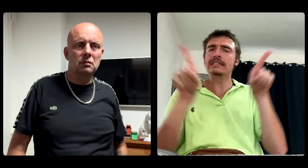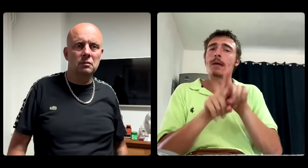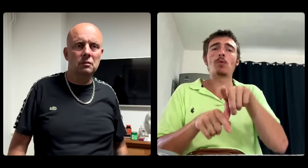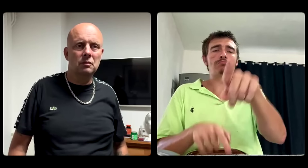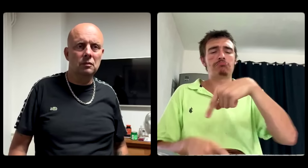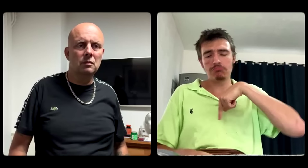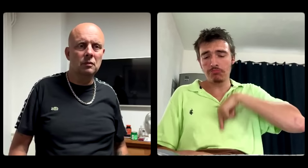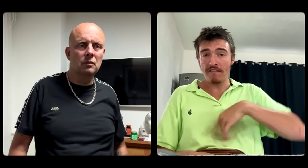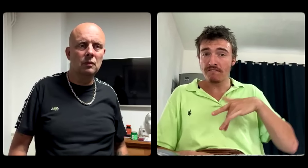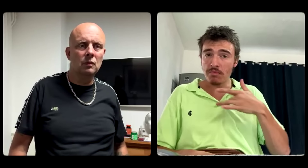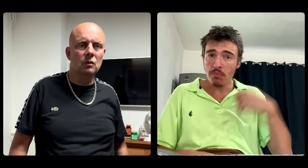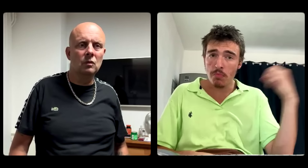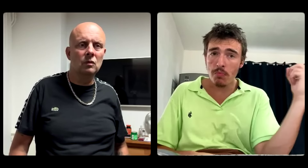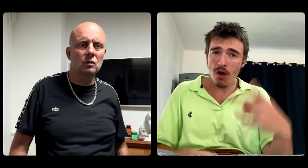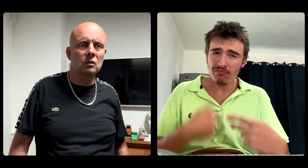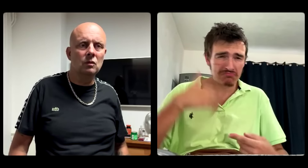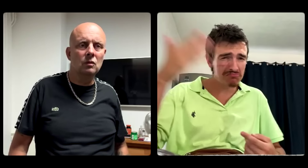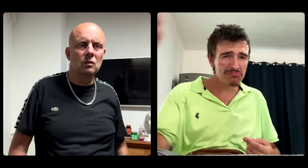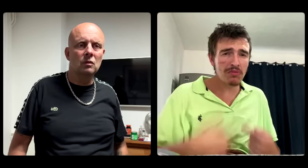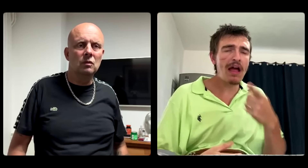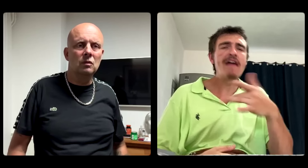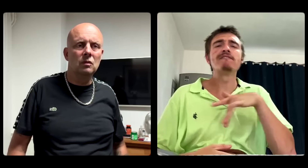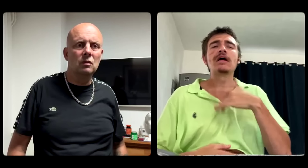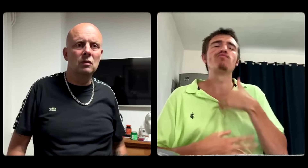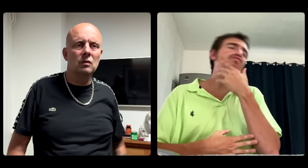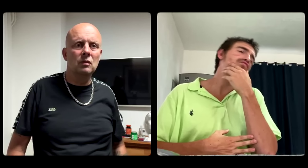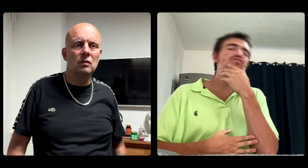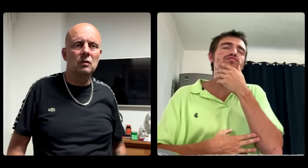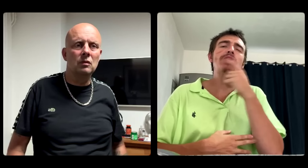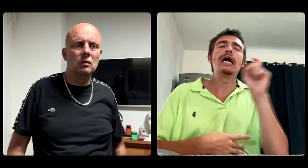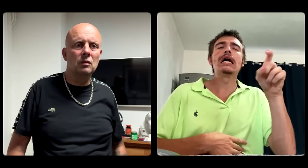Ja, echt mooi.